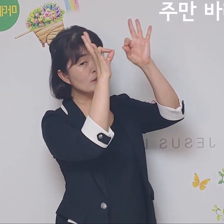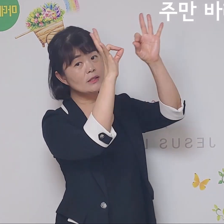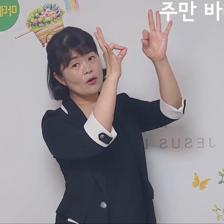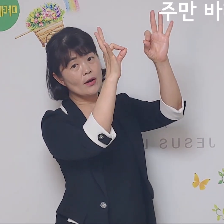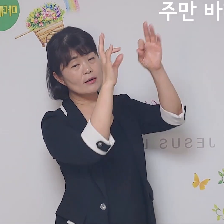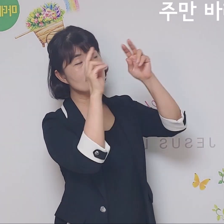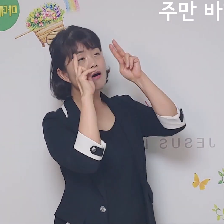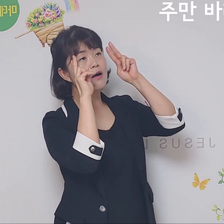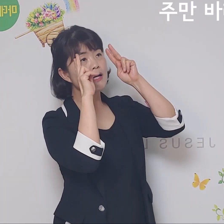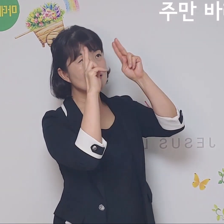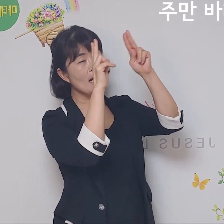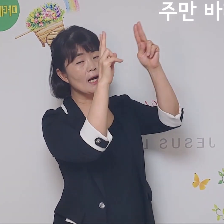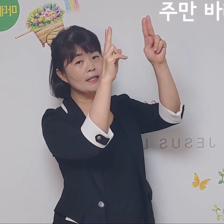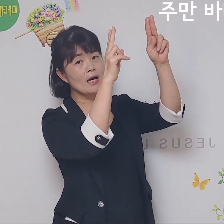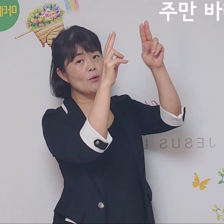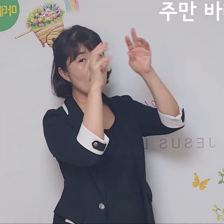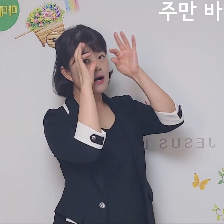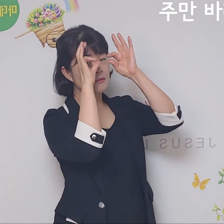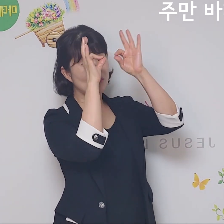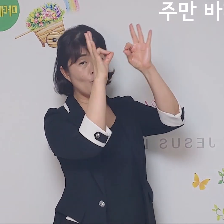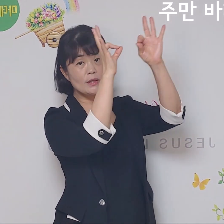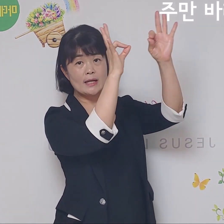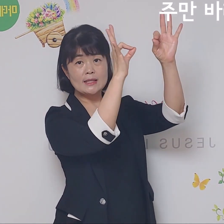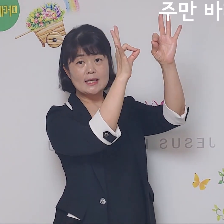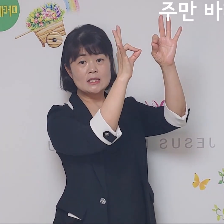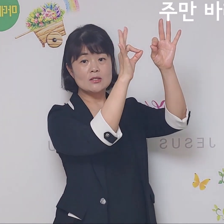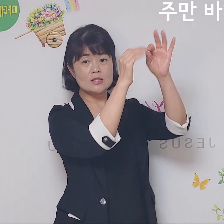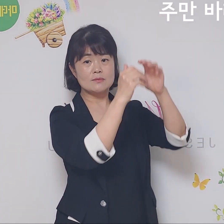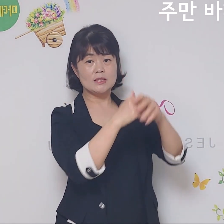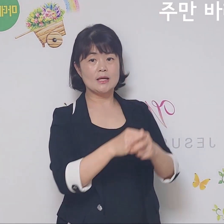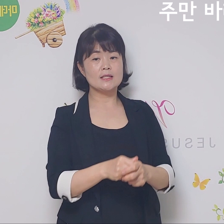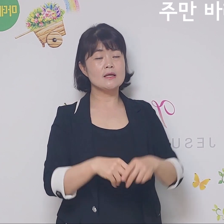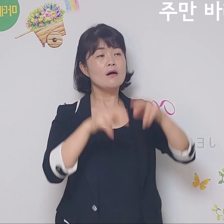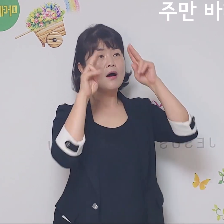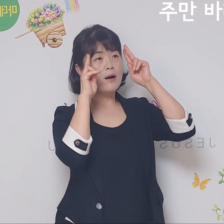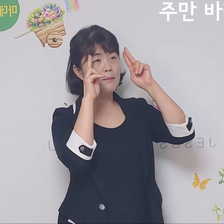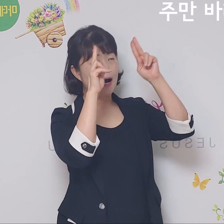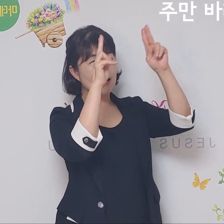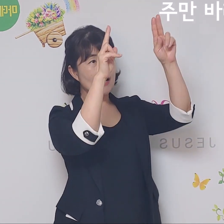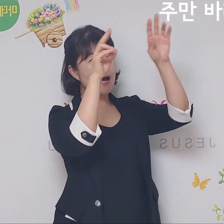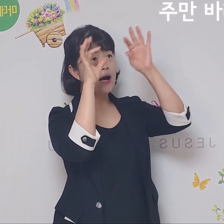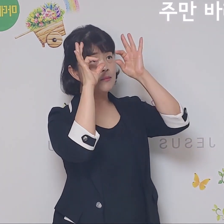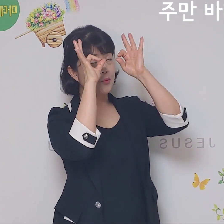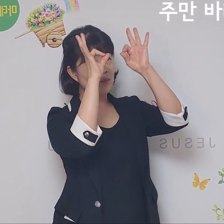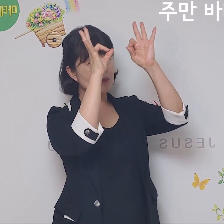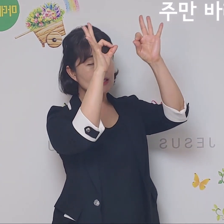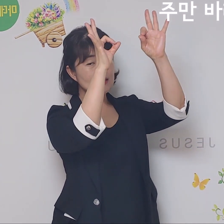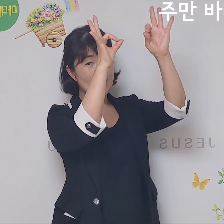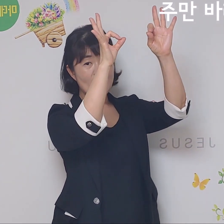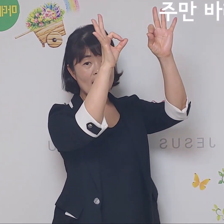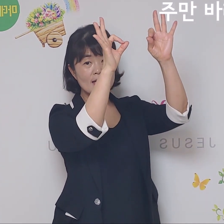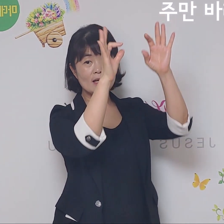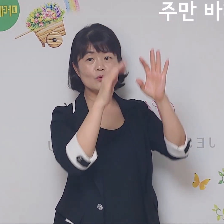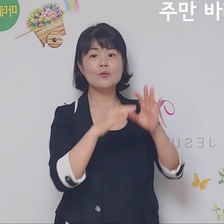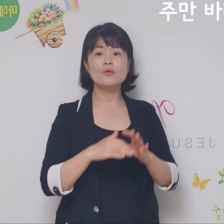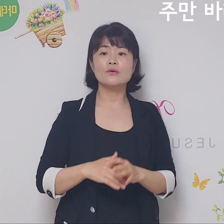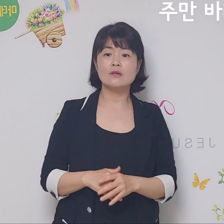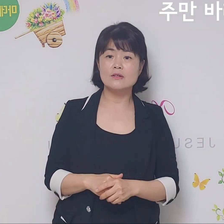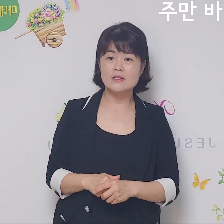보는 거예요. 그래서 향하다와 보다를 같이 넣습니다. 그래서 바라봅니다 라고